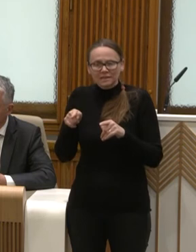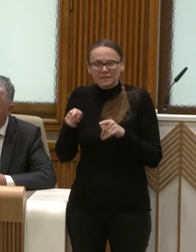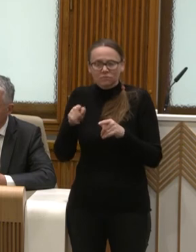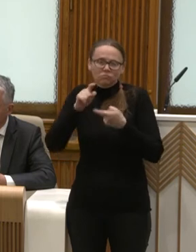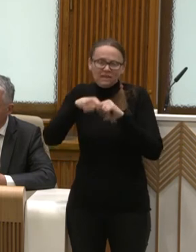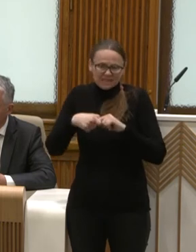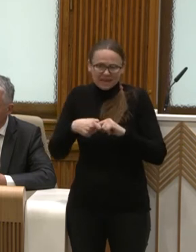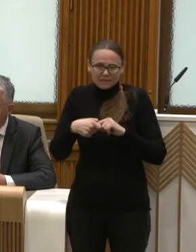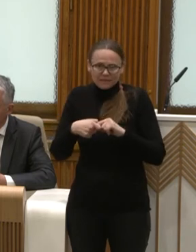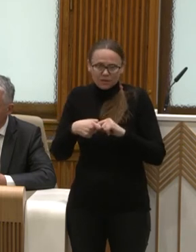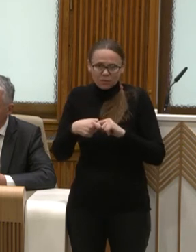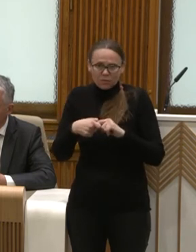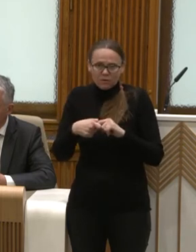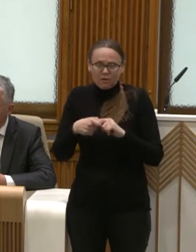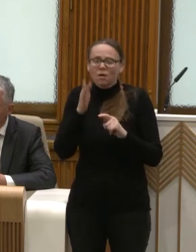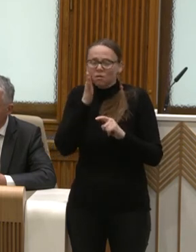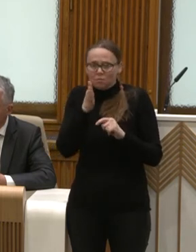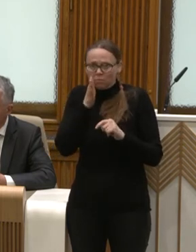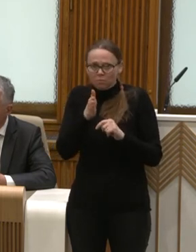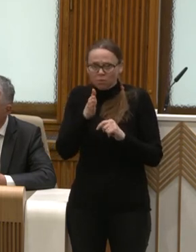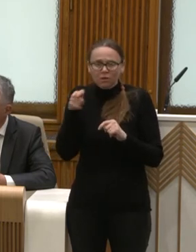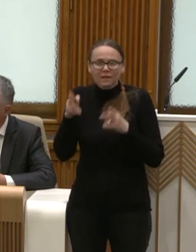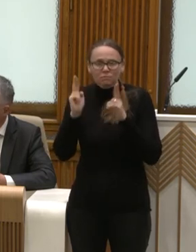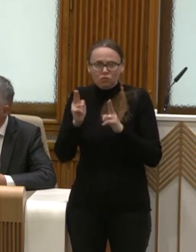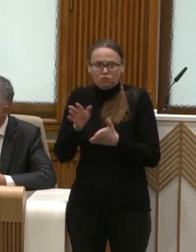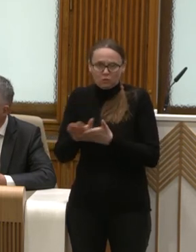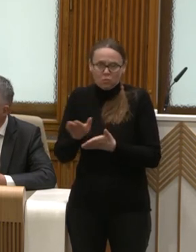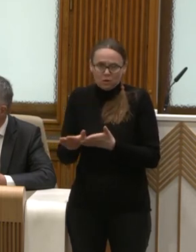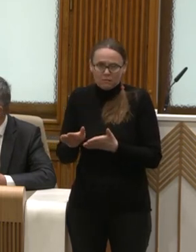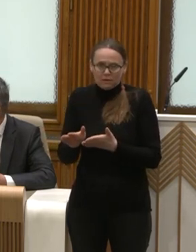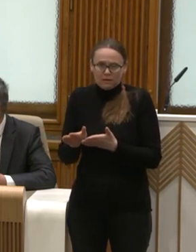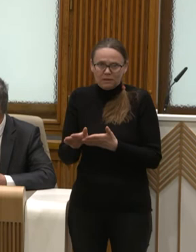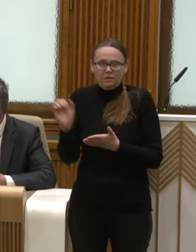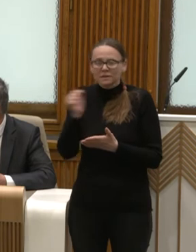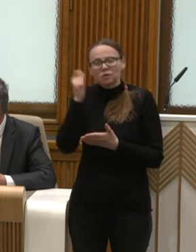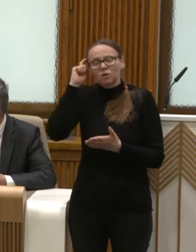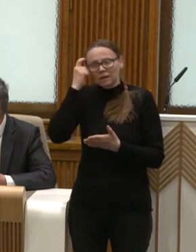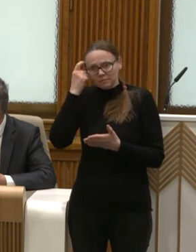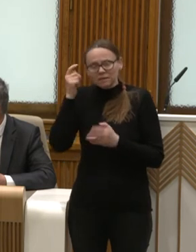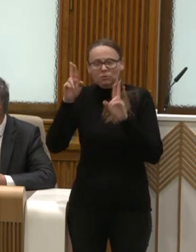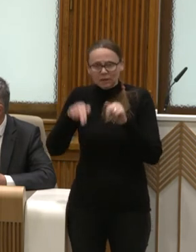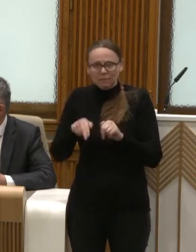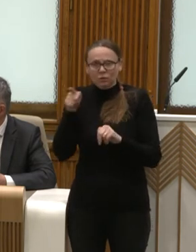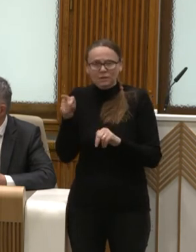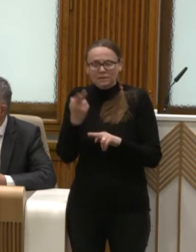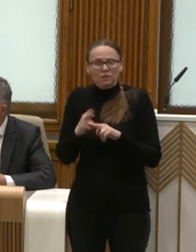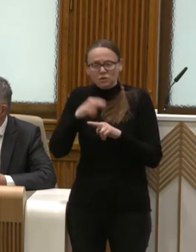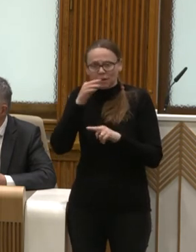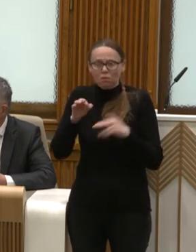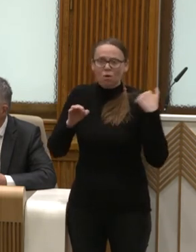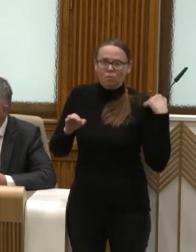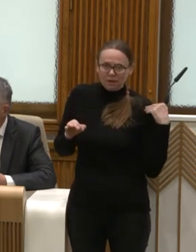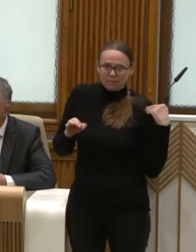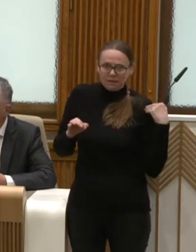bomo te možnosti uporabili, ker mislimo, da je prav, da tisti, ki so najbolj